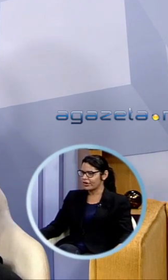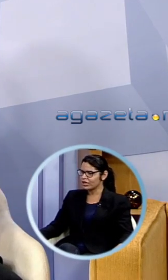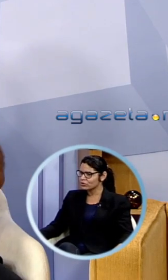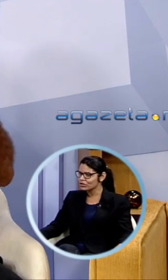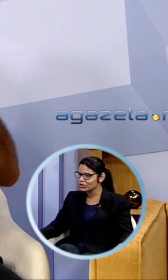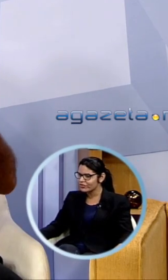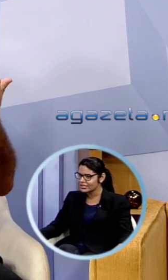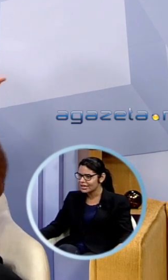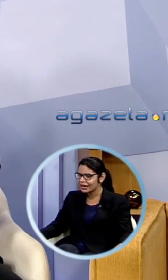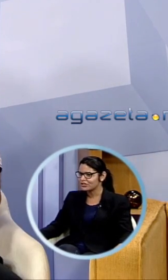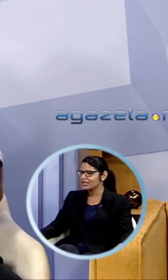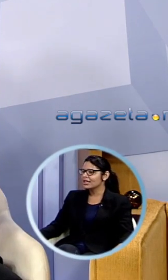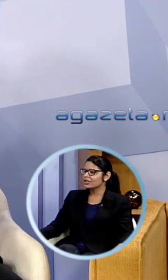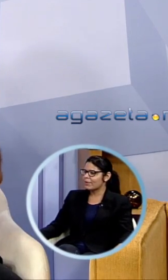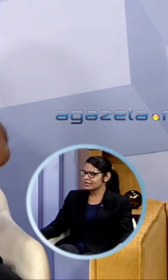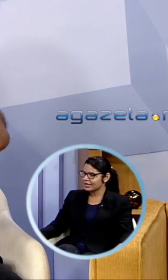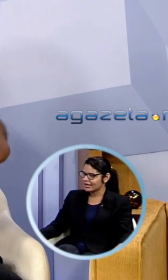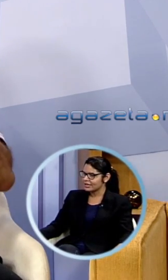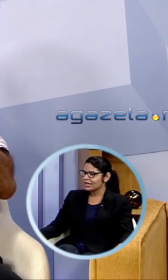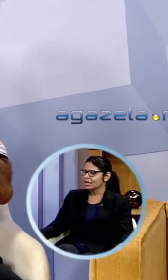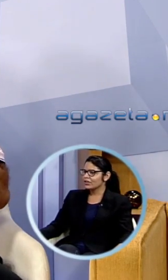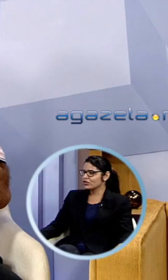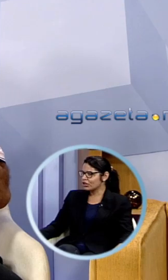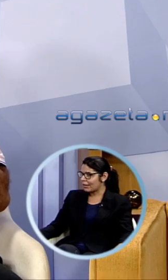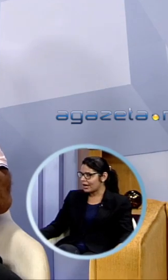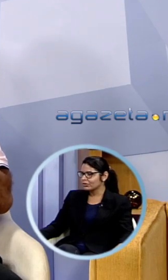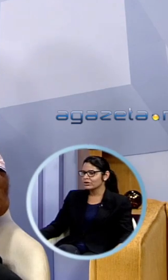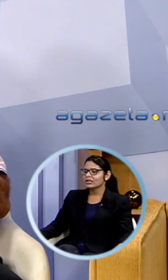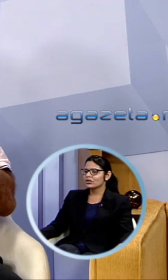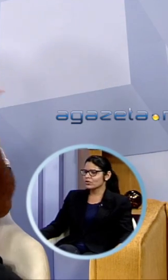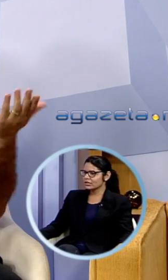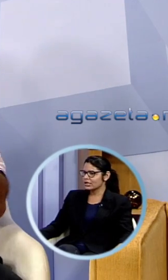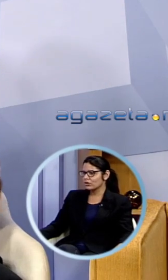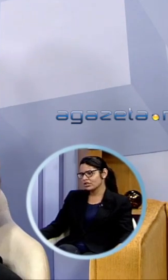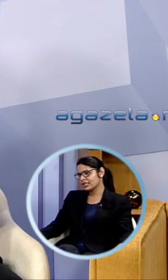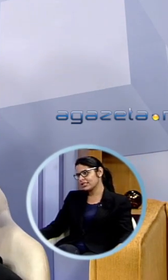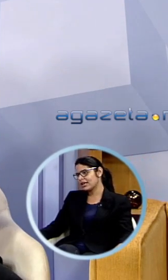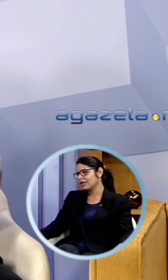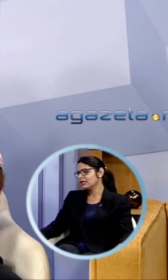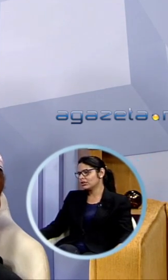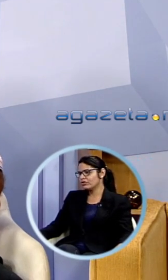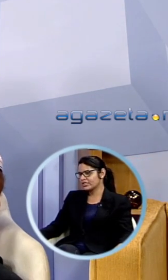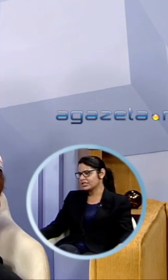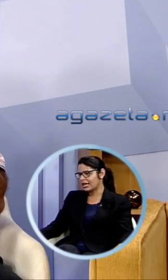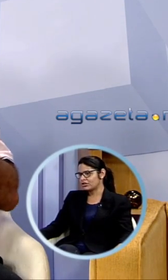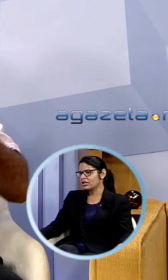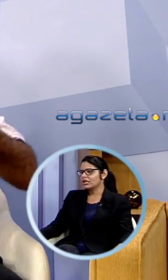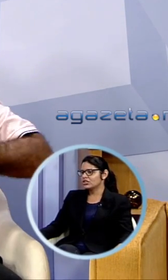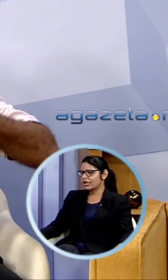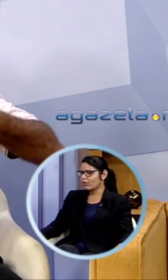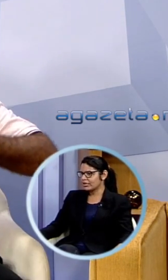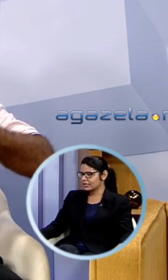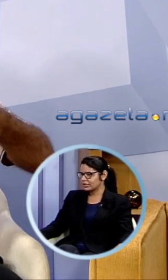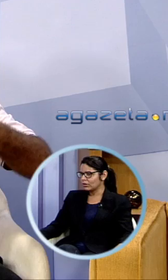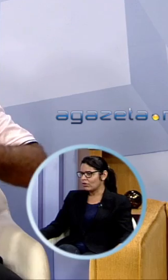entrei Foi aí que eu surgi na universidade e eu passei e fui chamado e eu consegui hoje ingressar na universidade